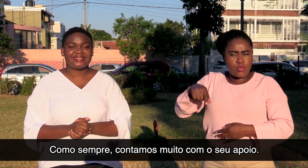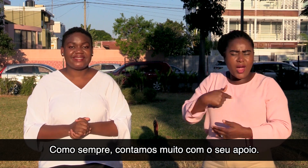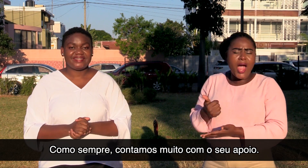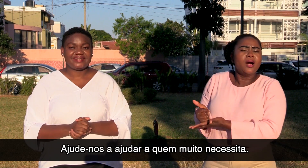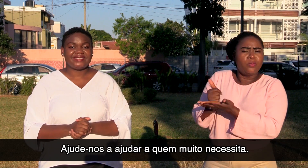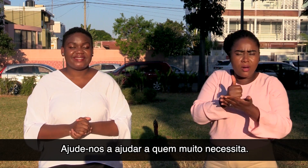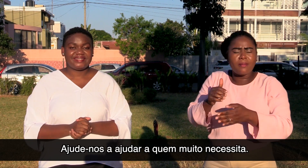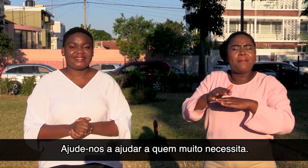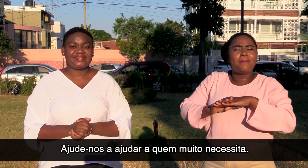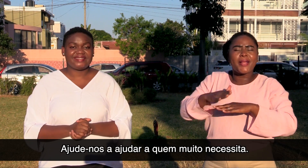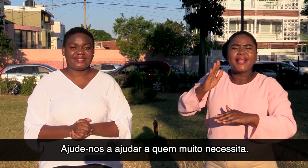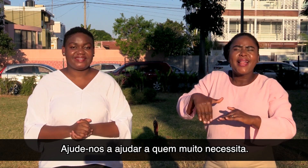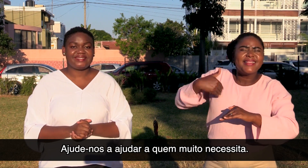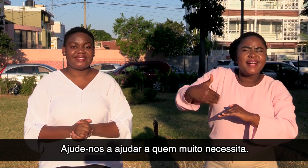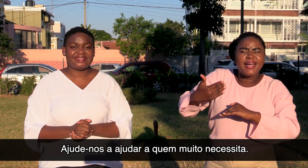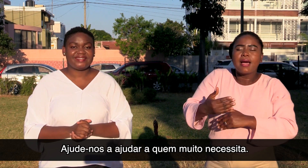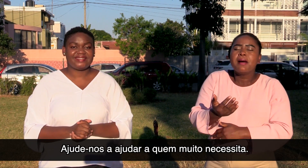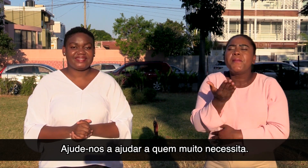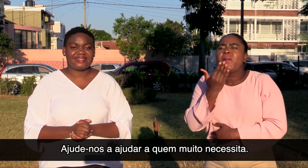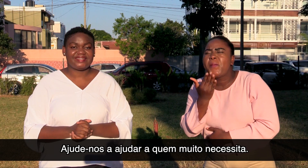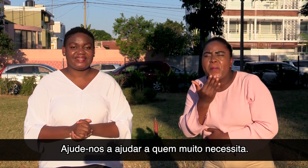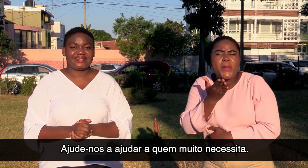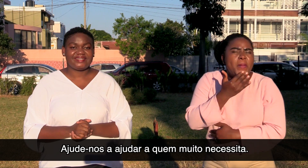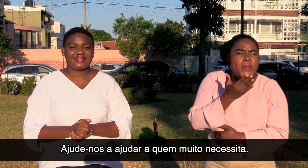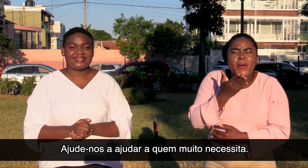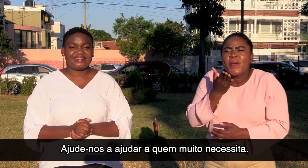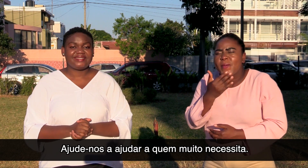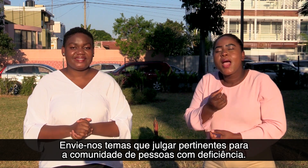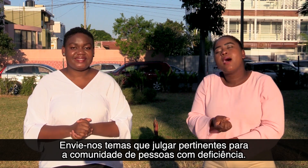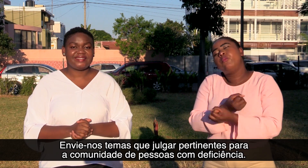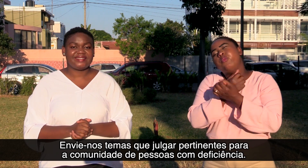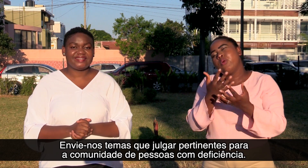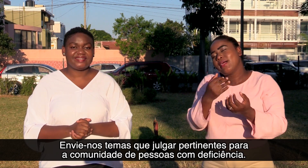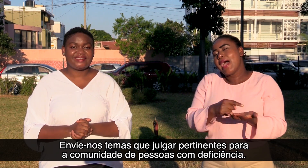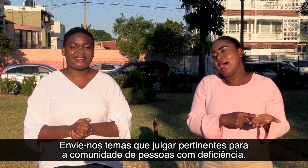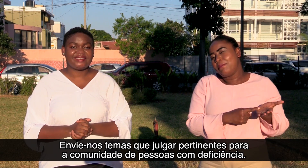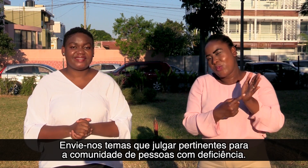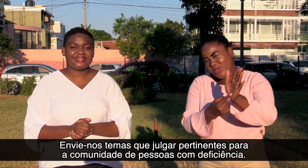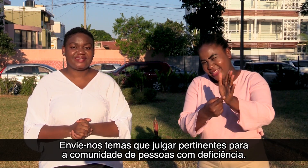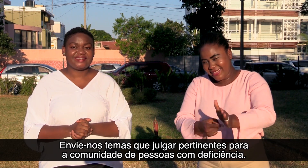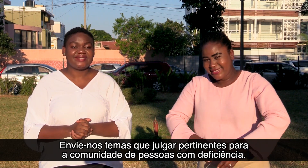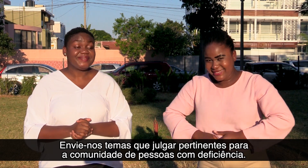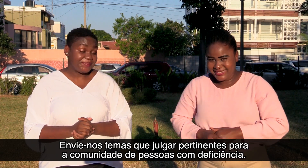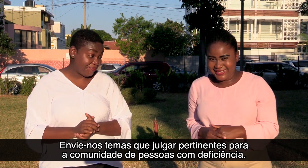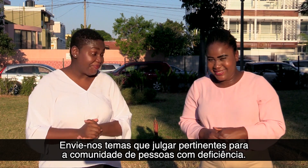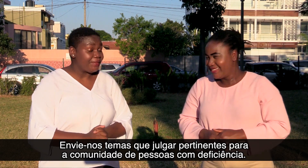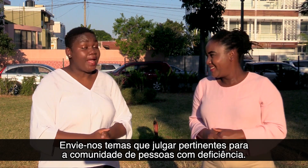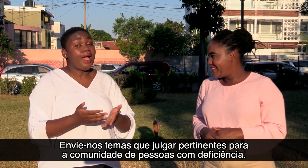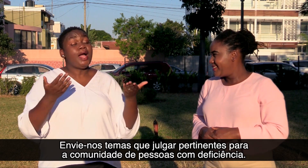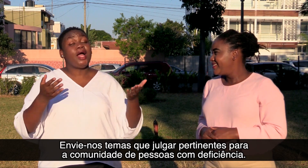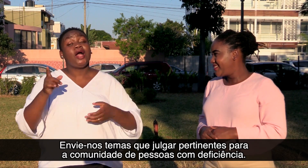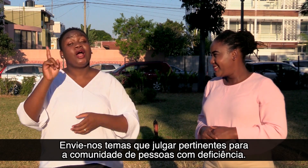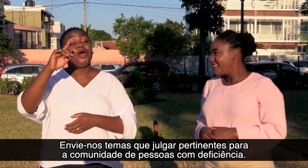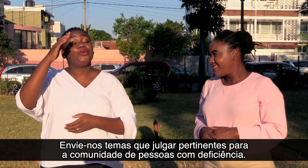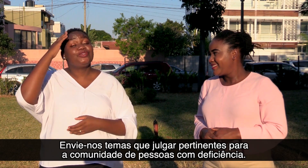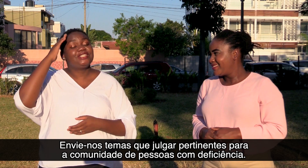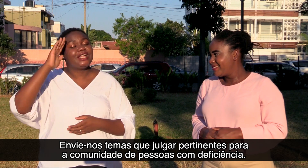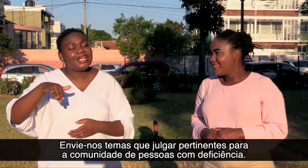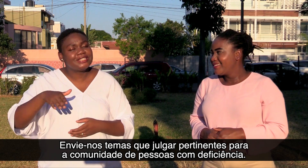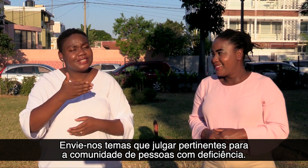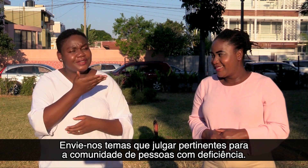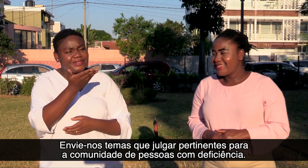atenção. Por este motivo, convidamos o estimado telespectador a deixar ficar o seu contributo sobre este assunto na